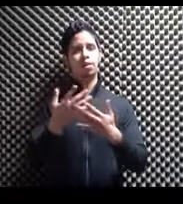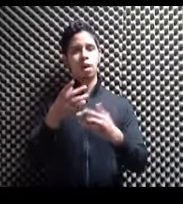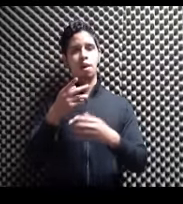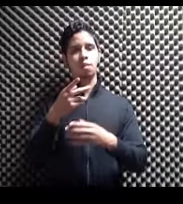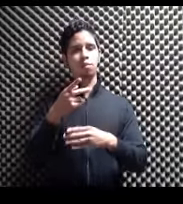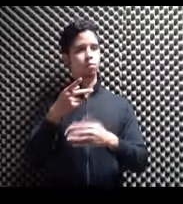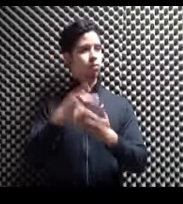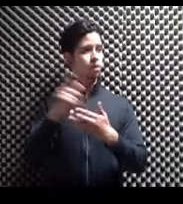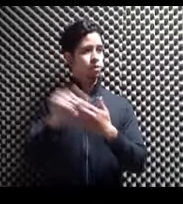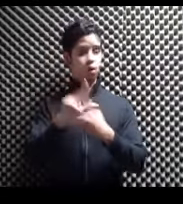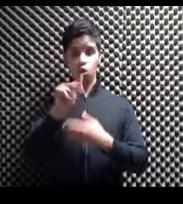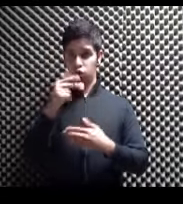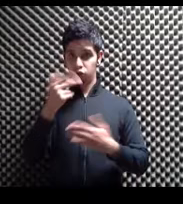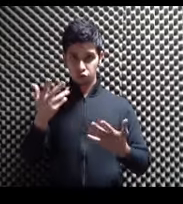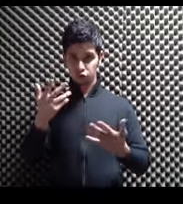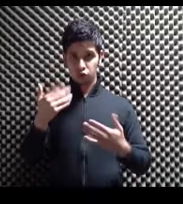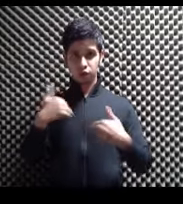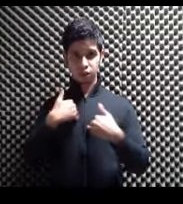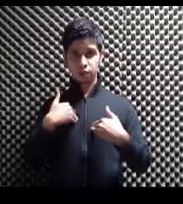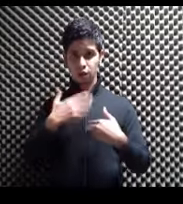bueno. ¿Scooby-Doo?